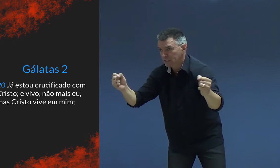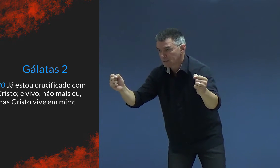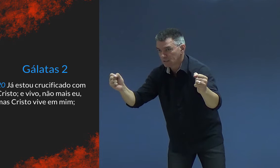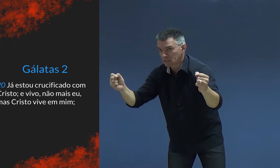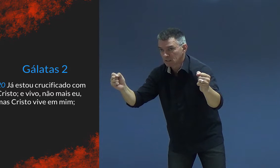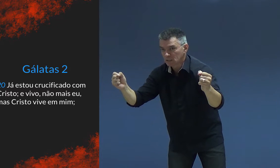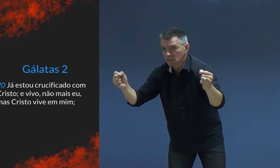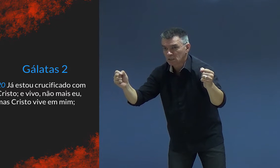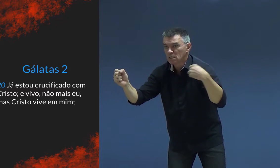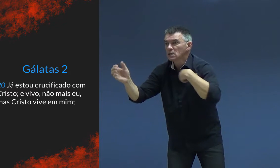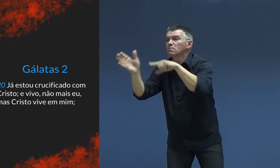Podem os dois estarem juntos?